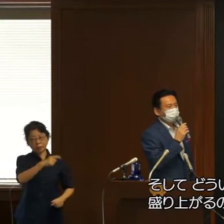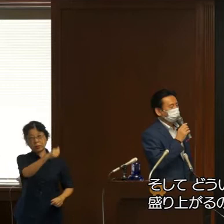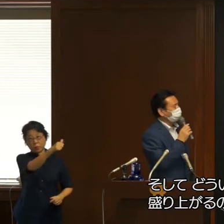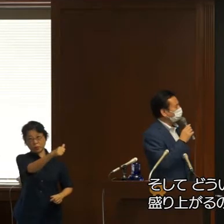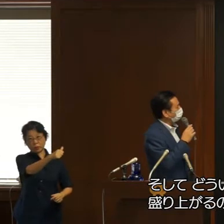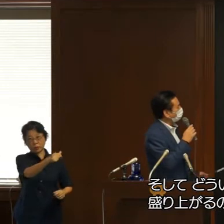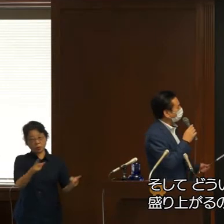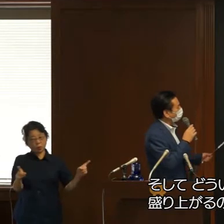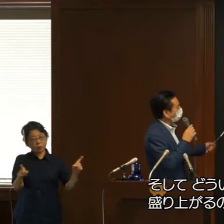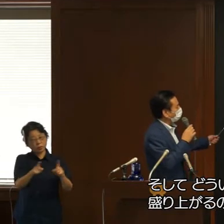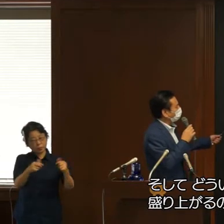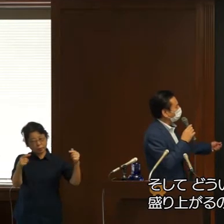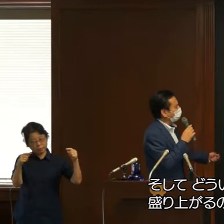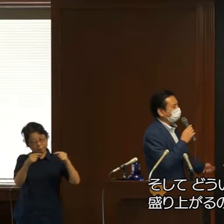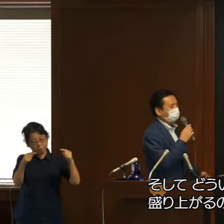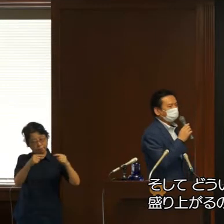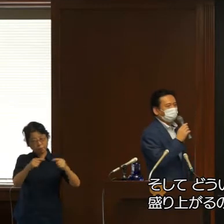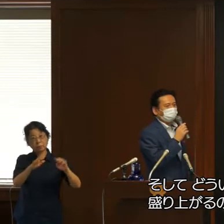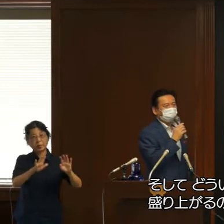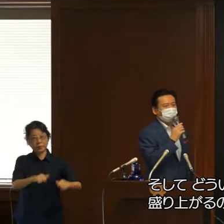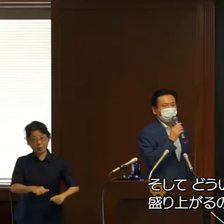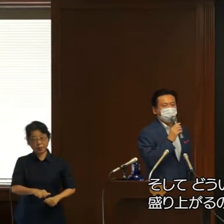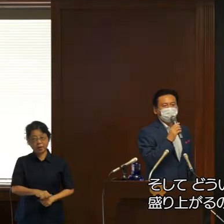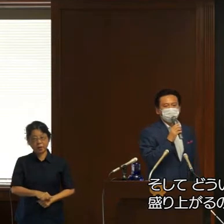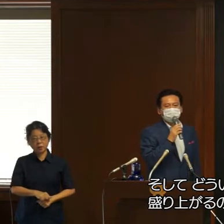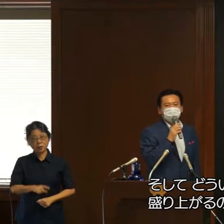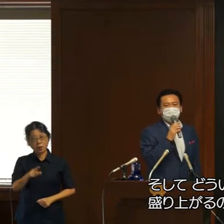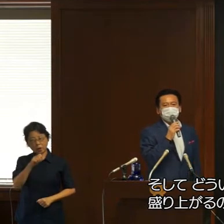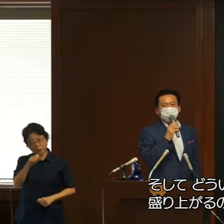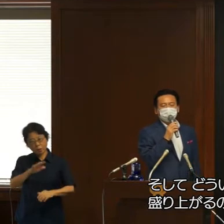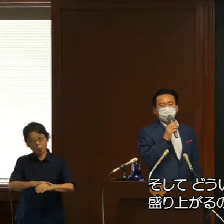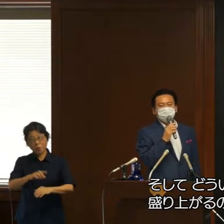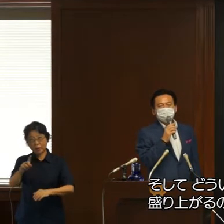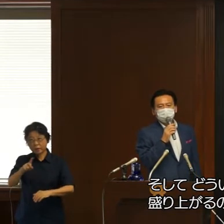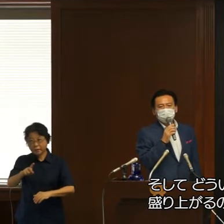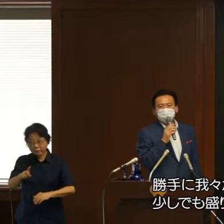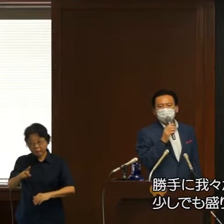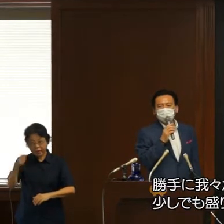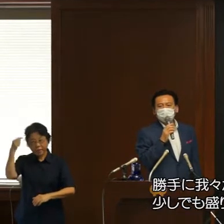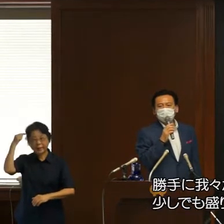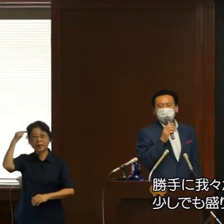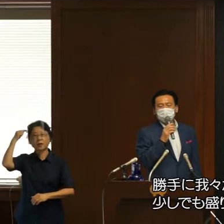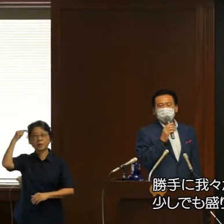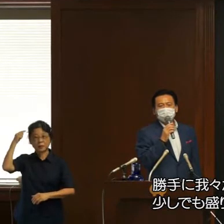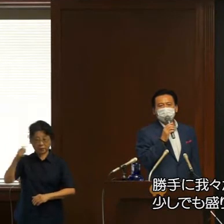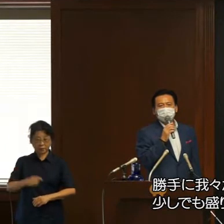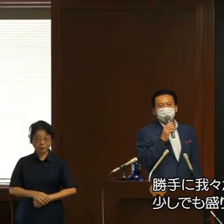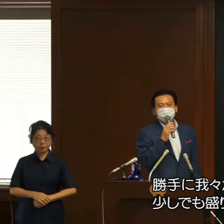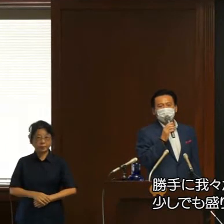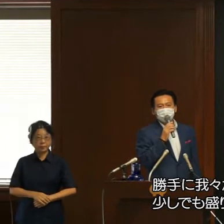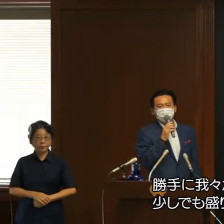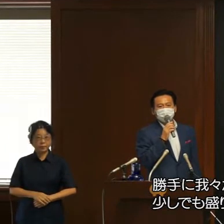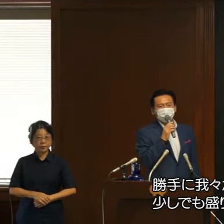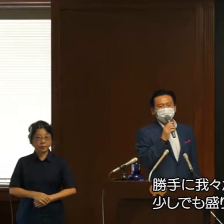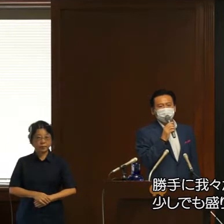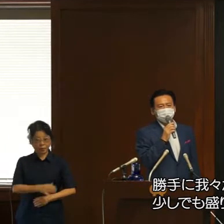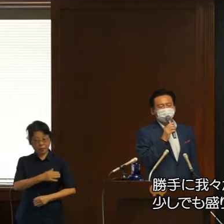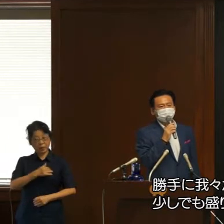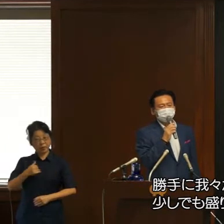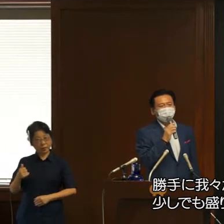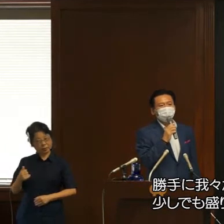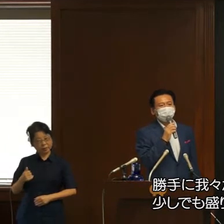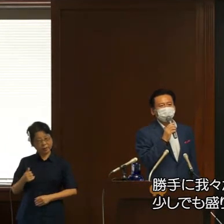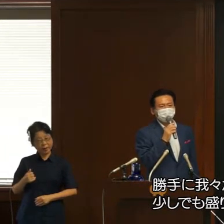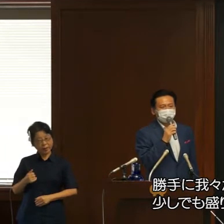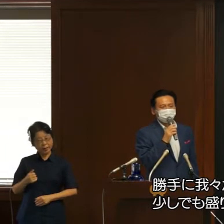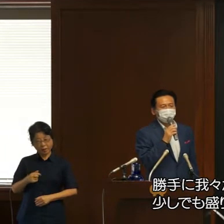ながら、そしてどういうやり方の方が盛り上がるのかなって考えました。まあ、勝手に我々が考えたというかですね、